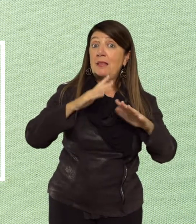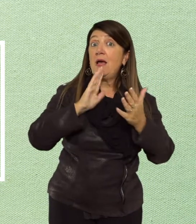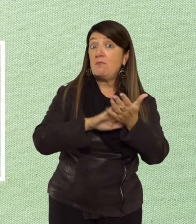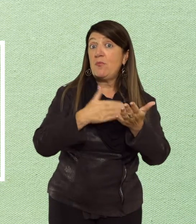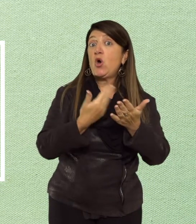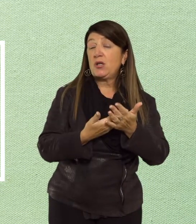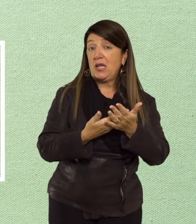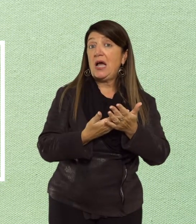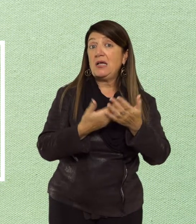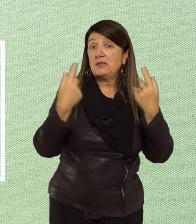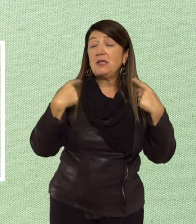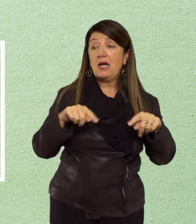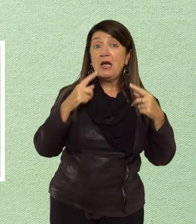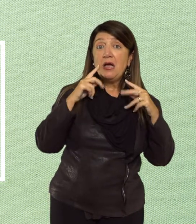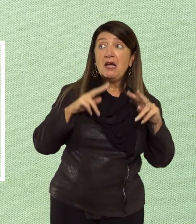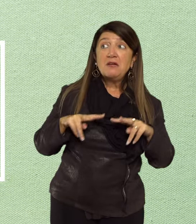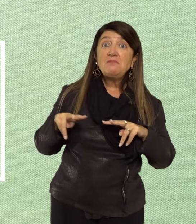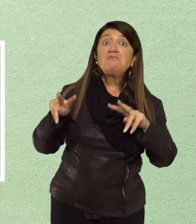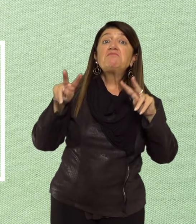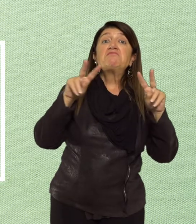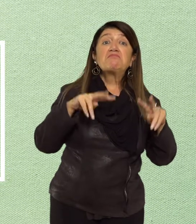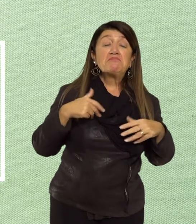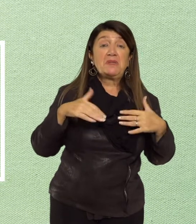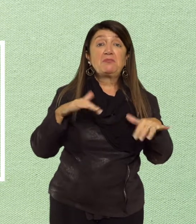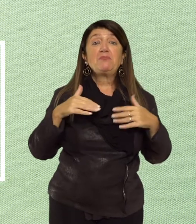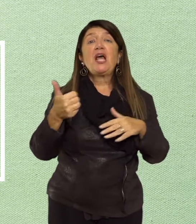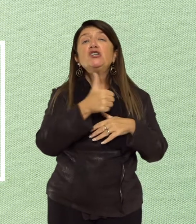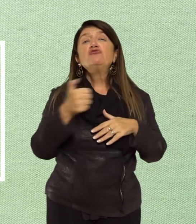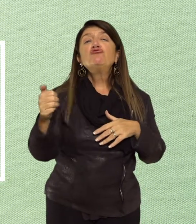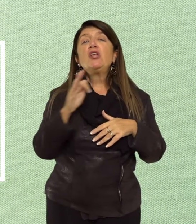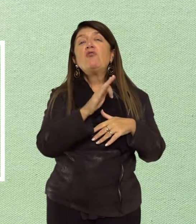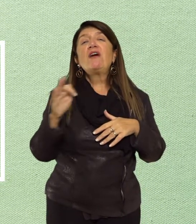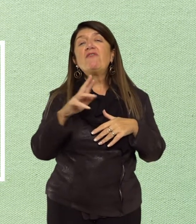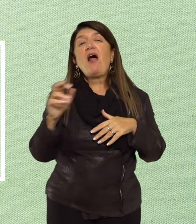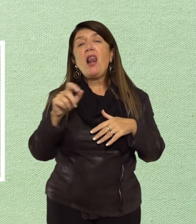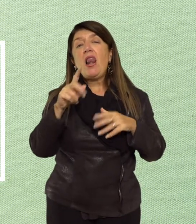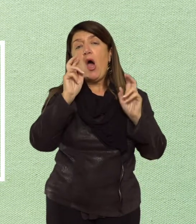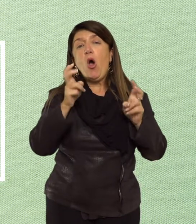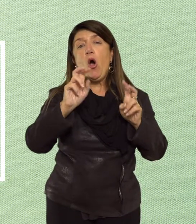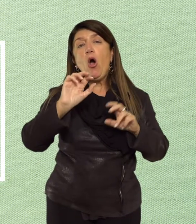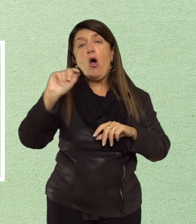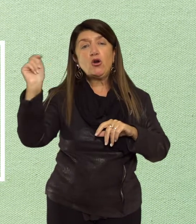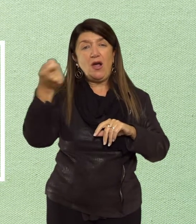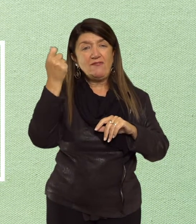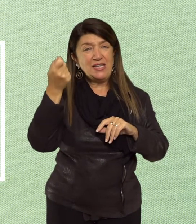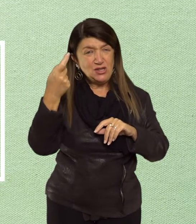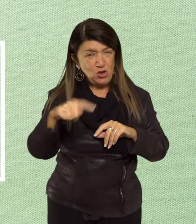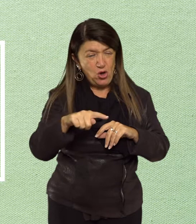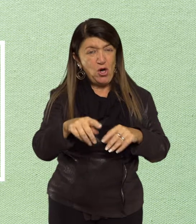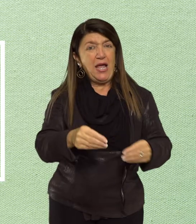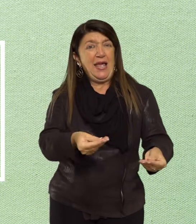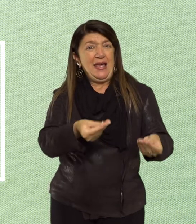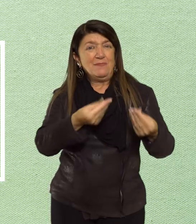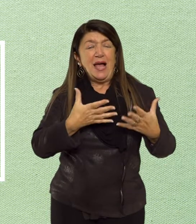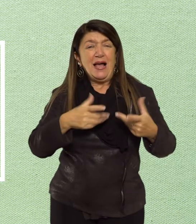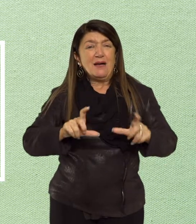proprio a Tokyo. La mia prima gara sono state 100 farfalle dove poi ho vinto l'oro, ma ero agitatissima. La mattina in camera di chiamata, cioè mi sembrava di non essere più